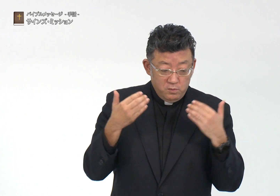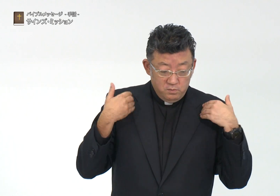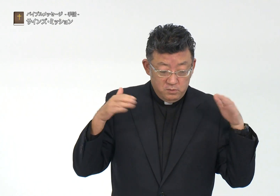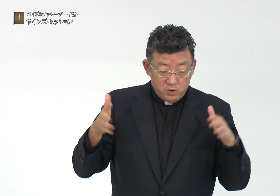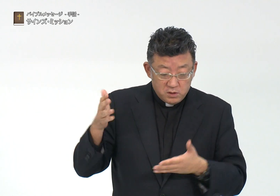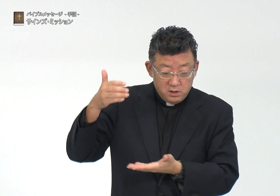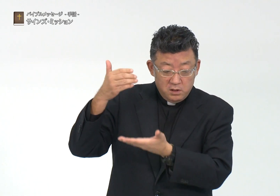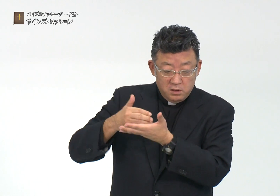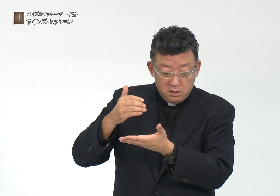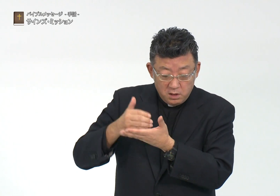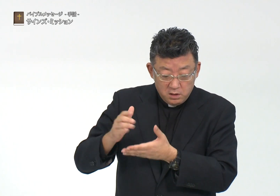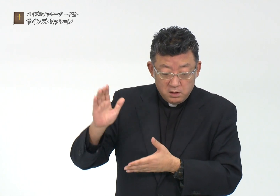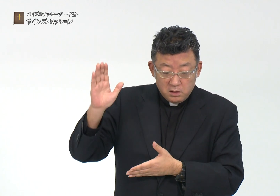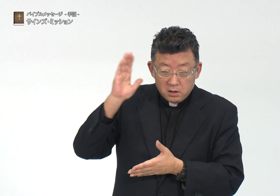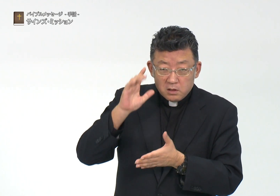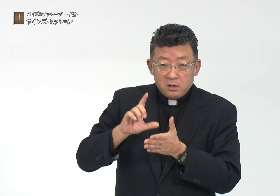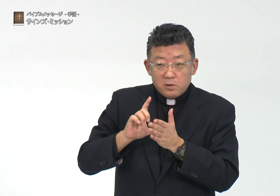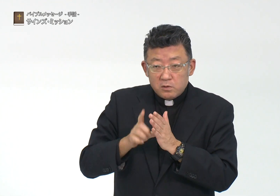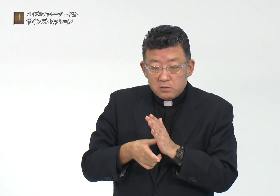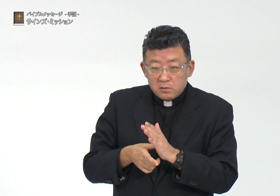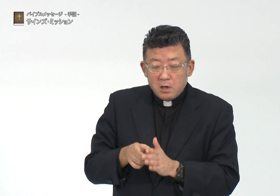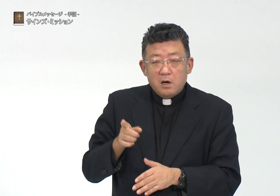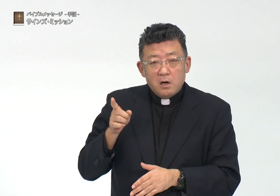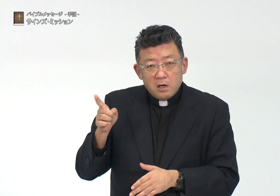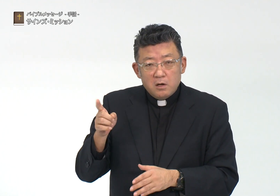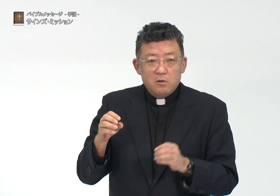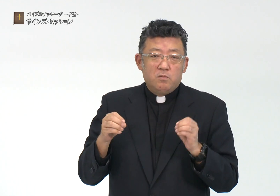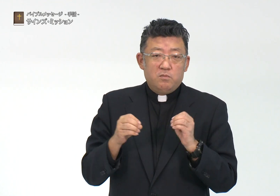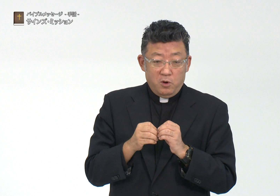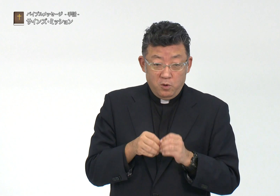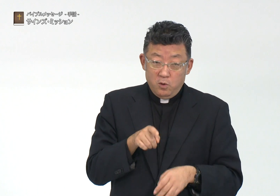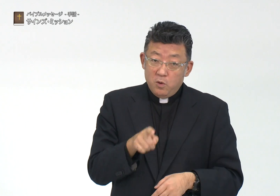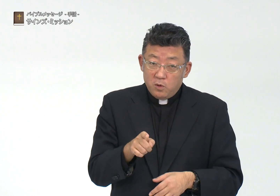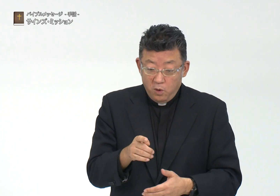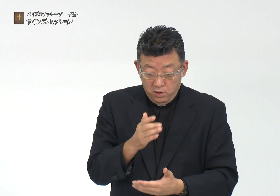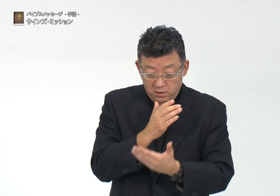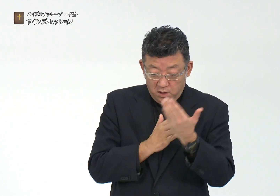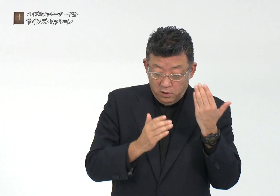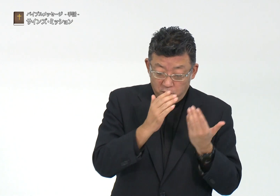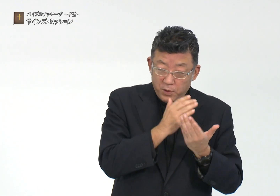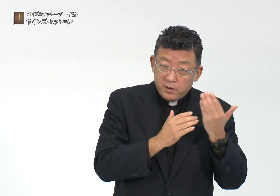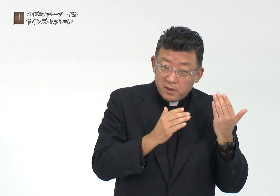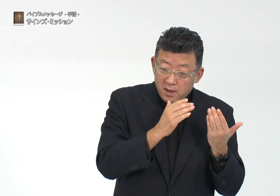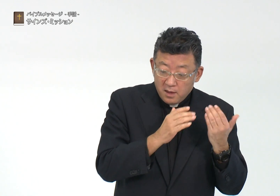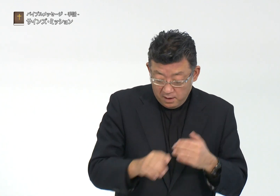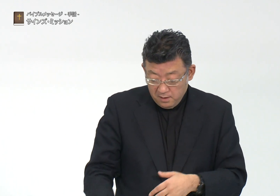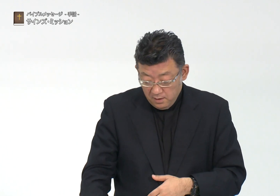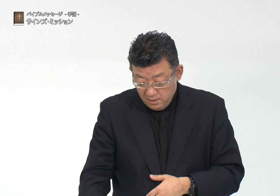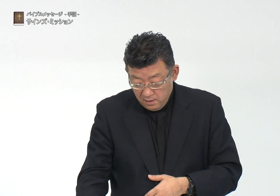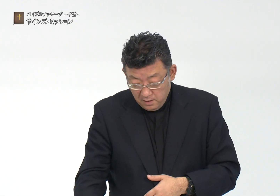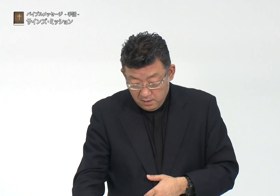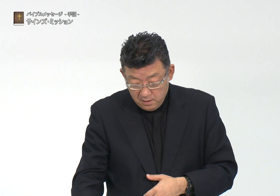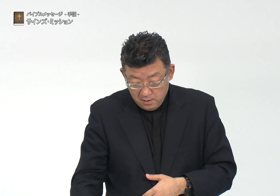イエスの誕生のことを御使いたちから告げられた時と重ね合わせ